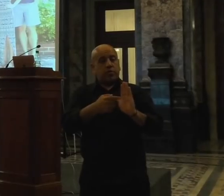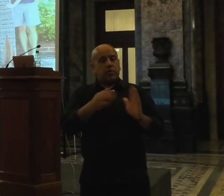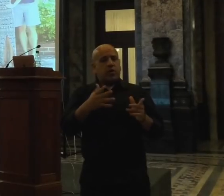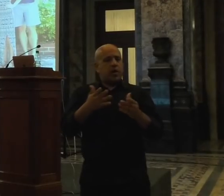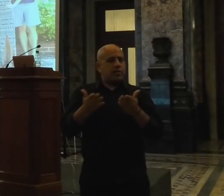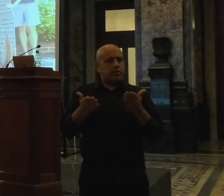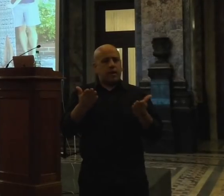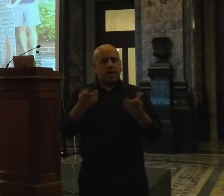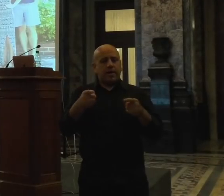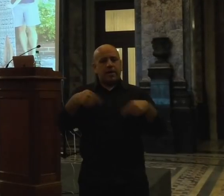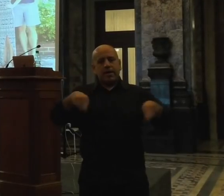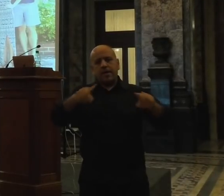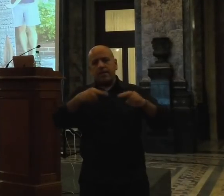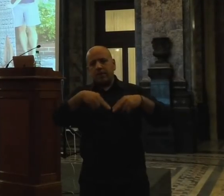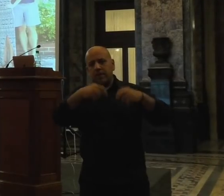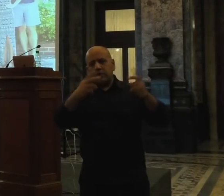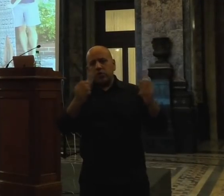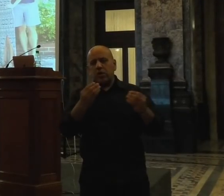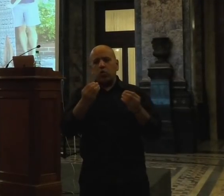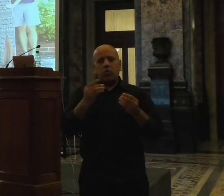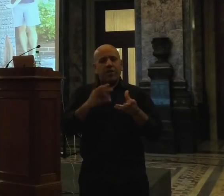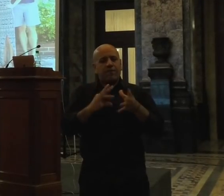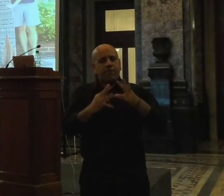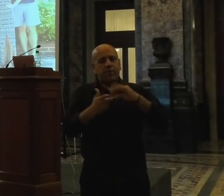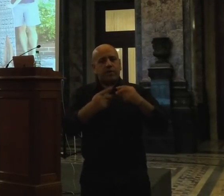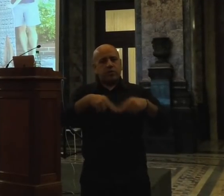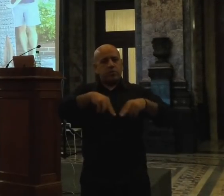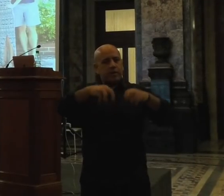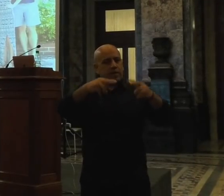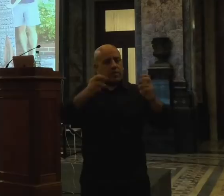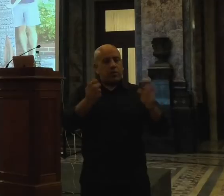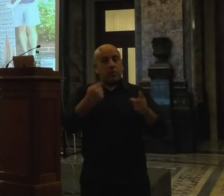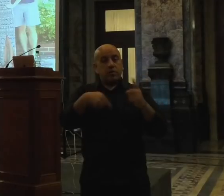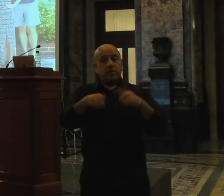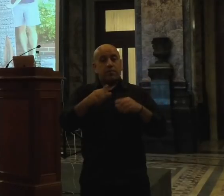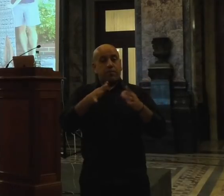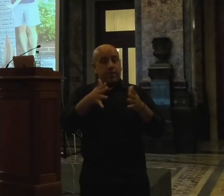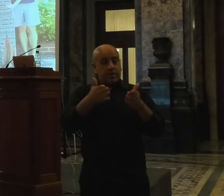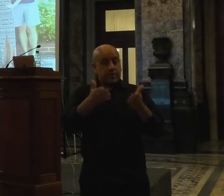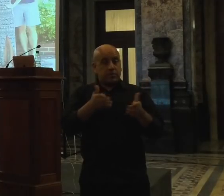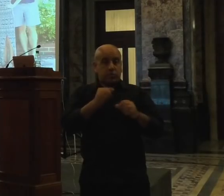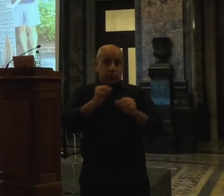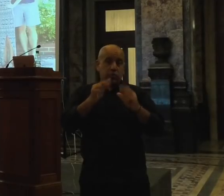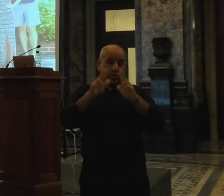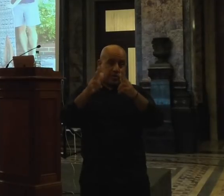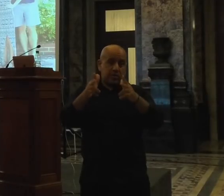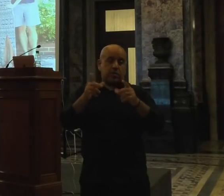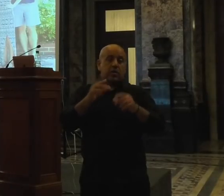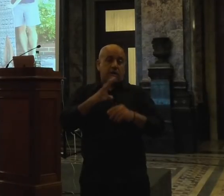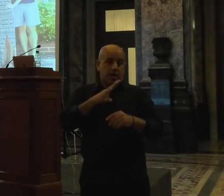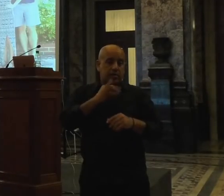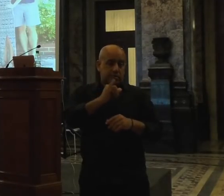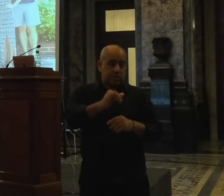a qué área corresponde y qué nivel de análisis se ha tenido. Entonces, para llegar a esto, te puedo decir que sí hay cosas que se